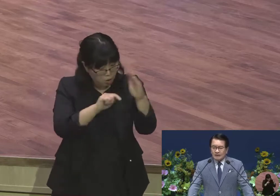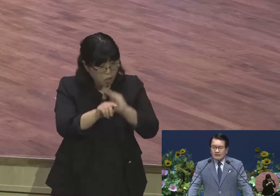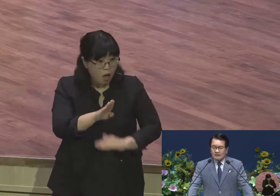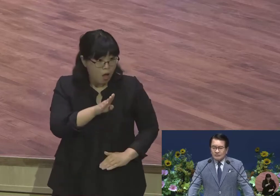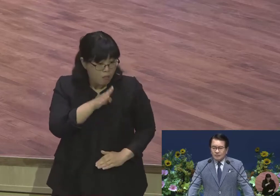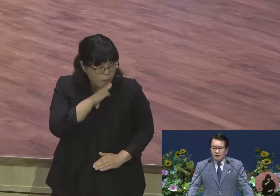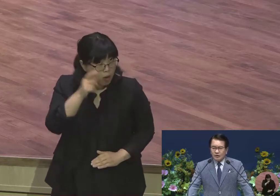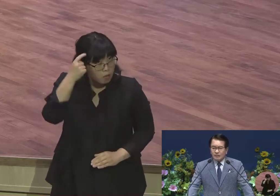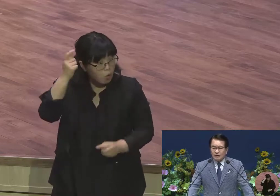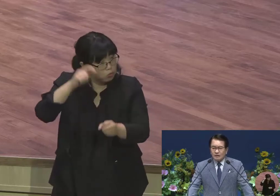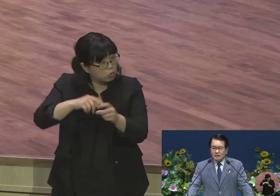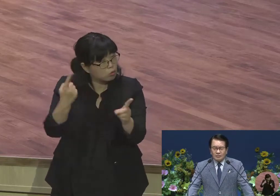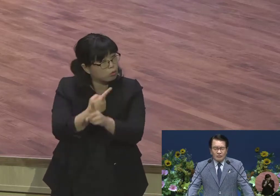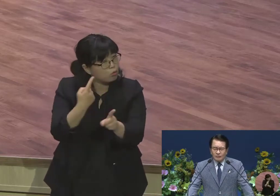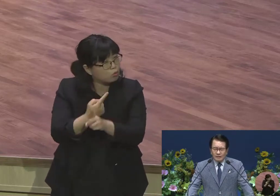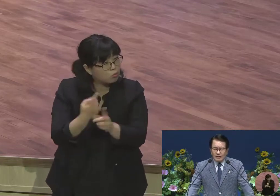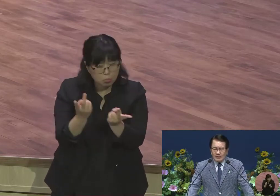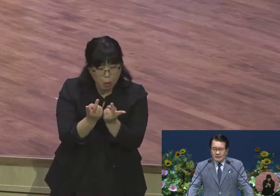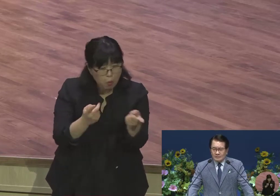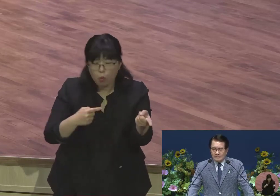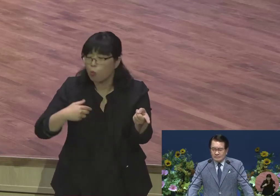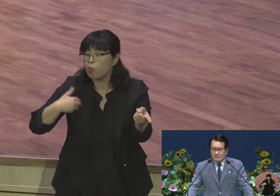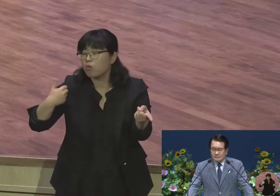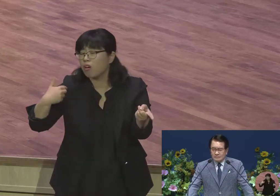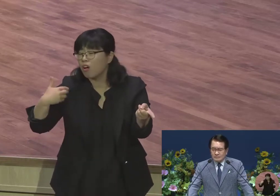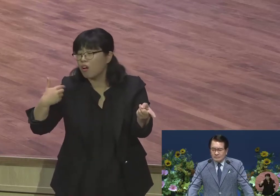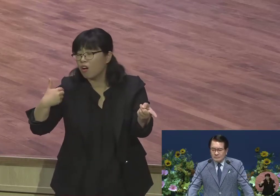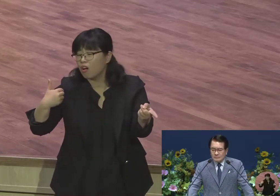자녀가 가진 신분과 권세 모릅니다.